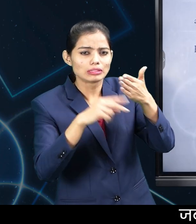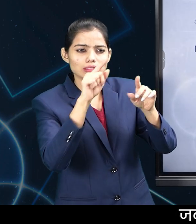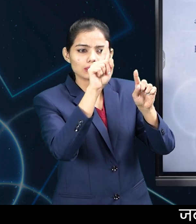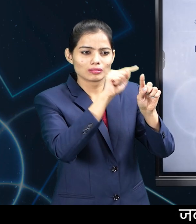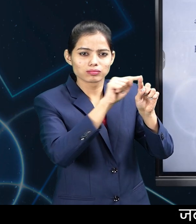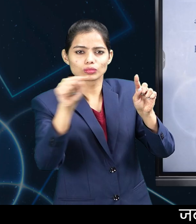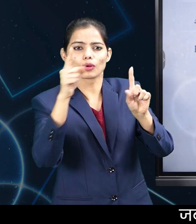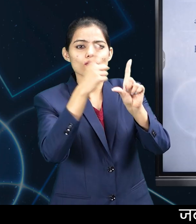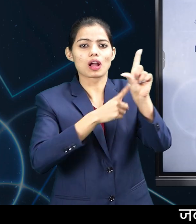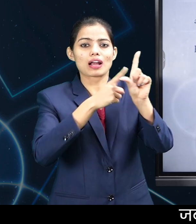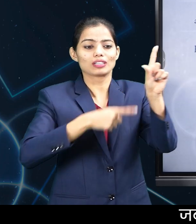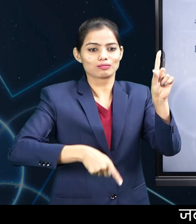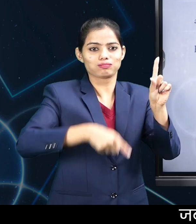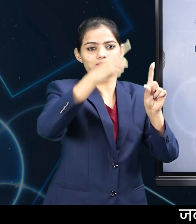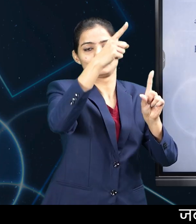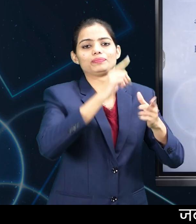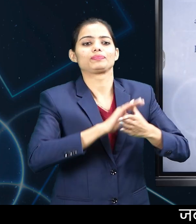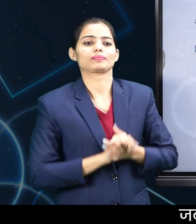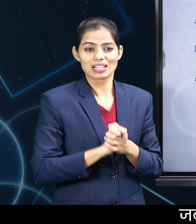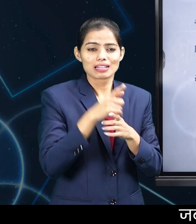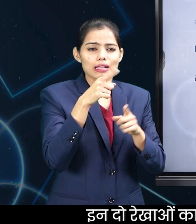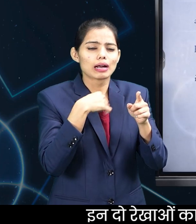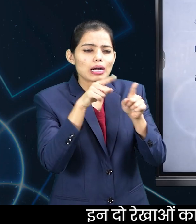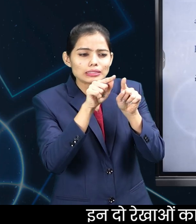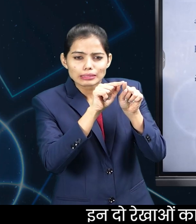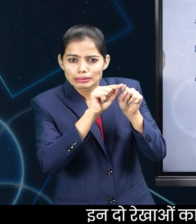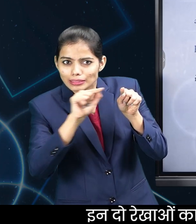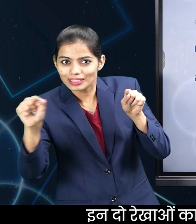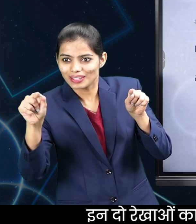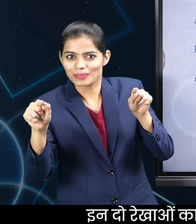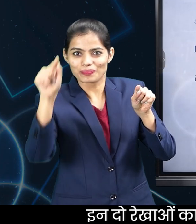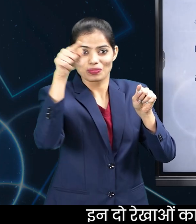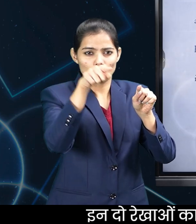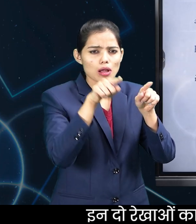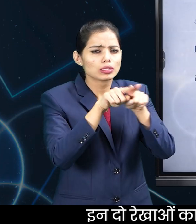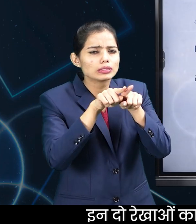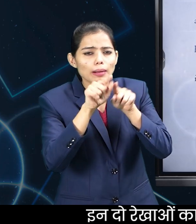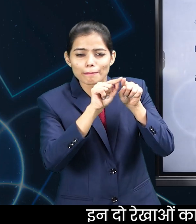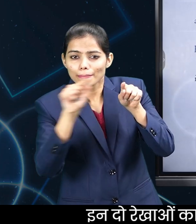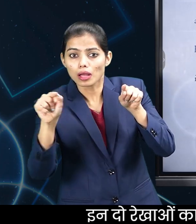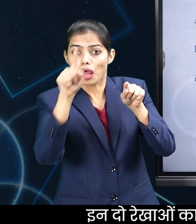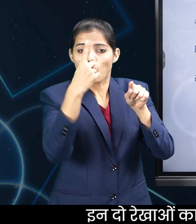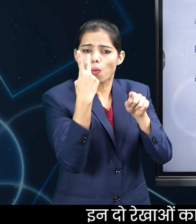हम 5 तक नहीं पहुंच जाते हैं। इन दो रेखाओं का प्रतिच्छेदन कार्तीय तल